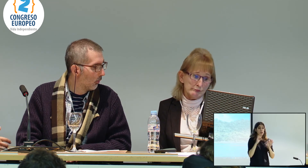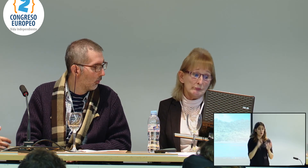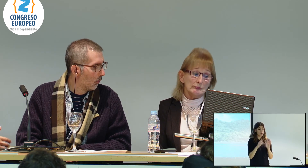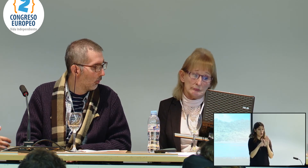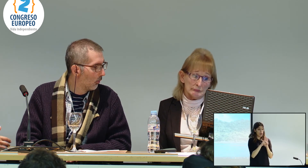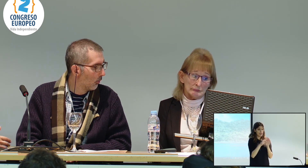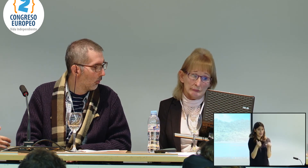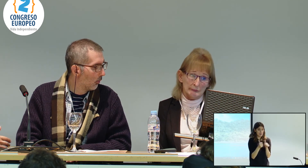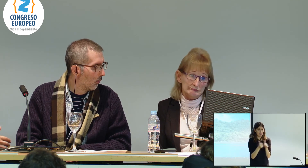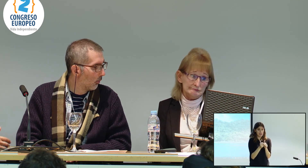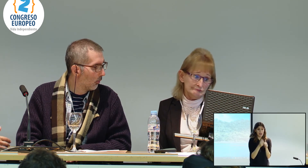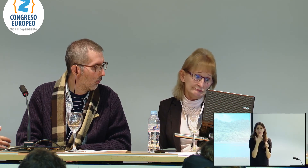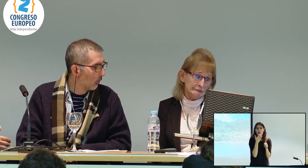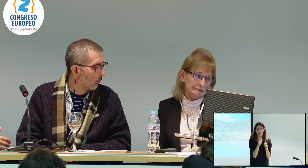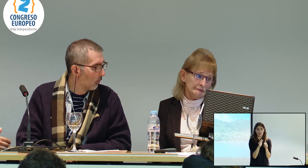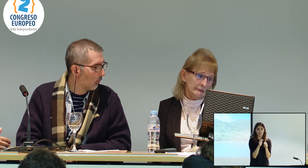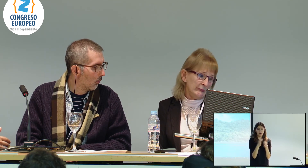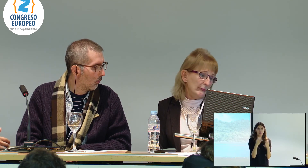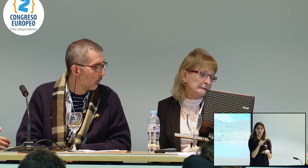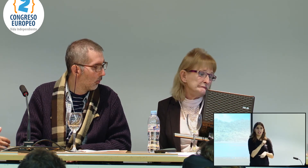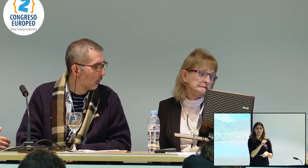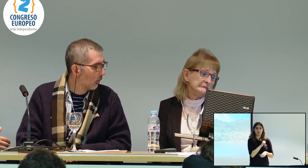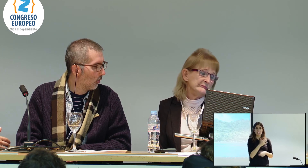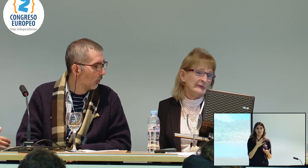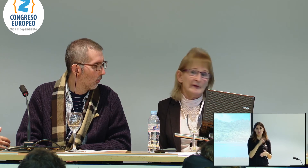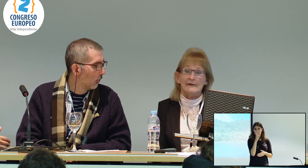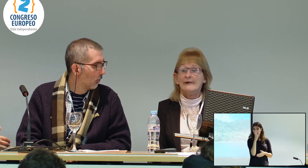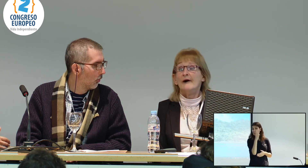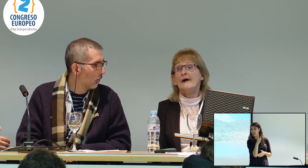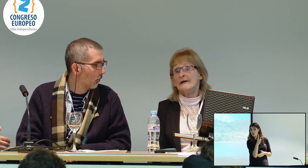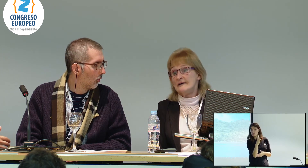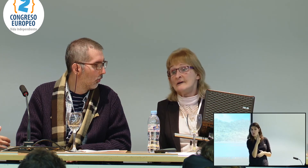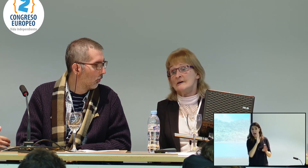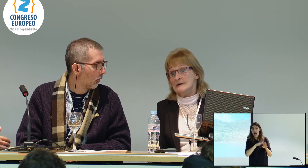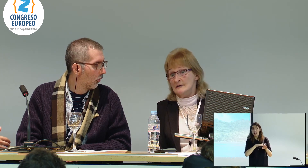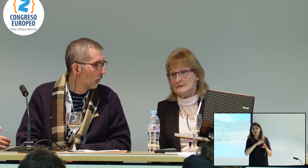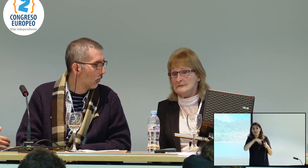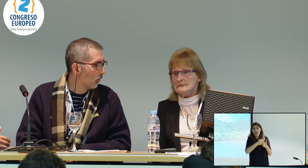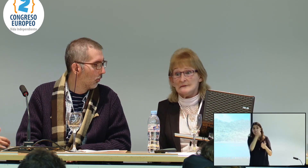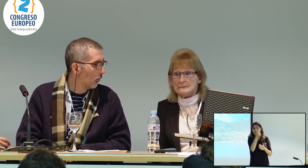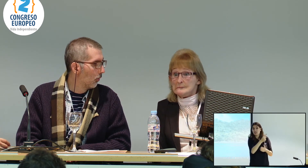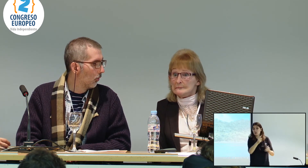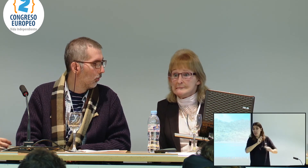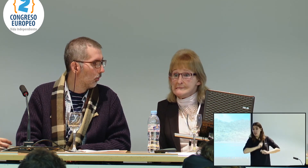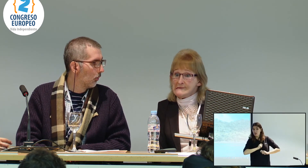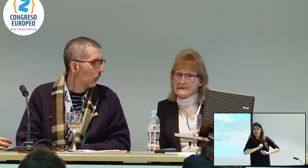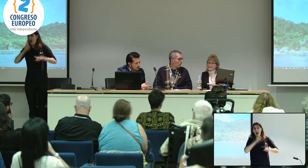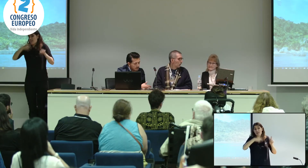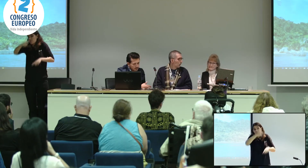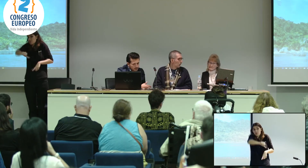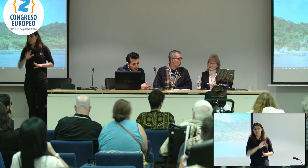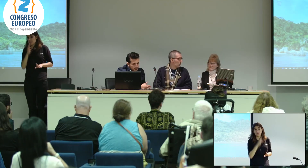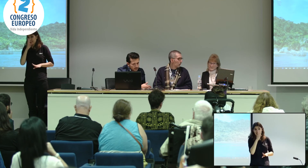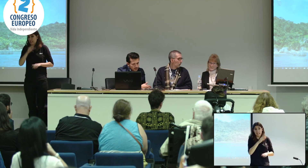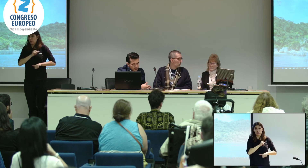de dependencia, por ejemplo, hay que esperar poco más de 3 años por una resolución que no siempre es favorable.